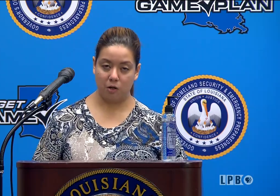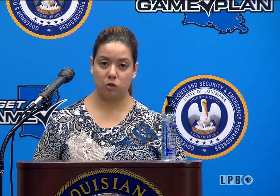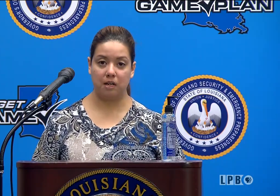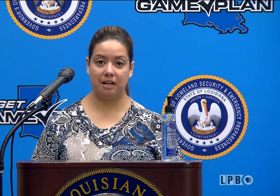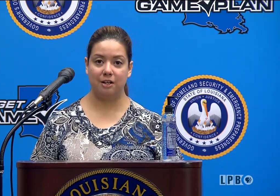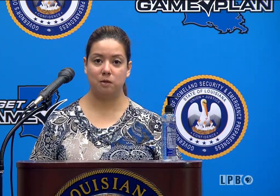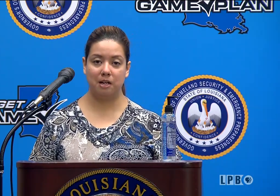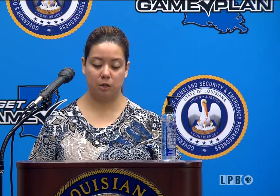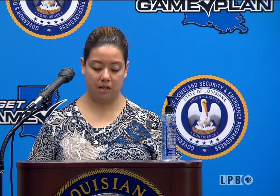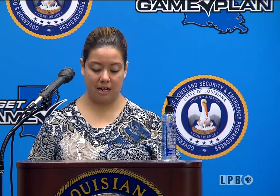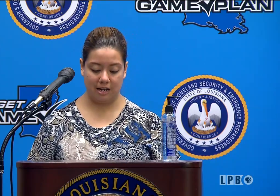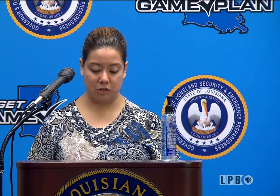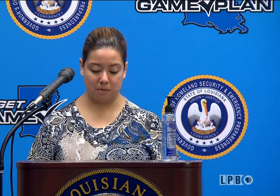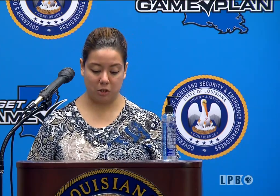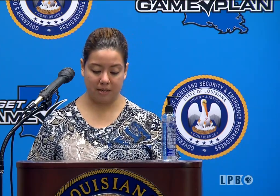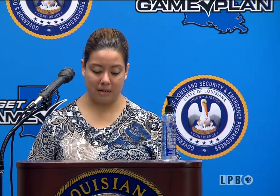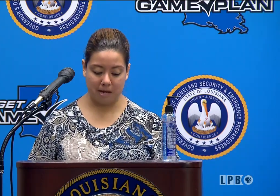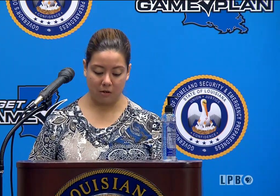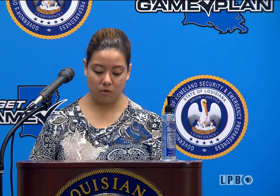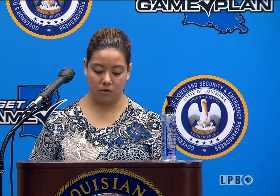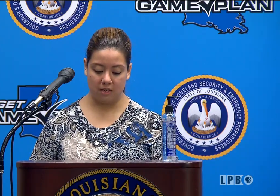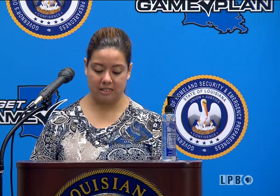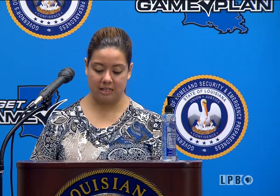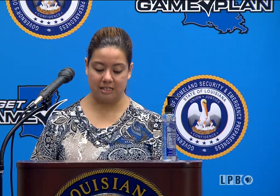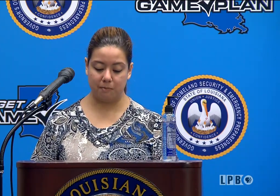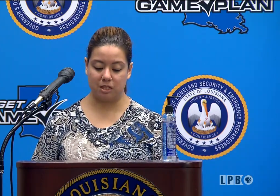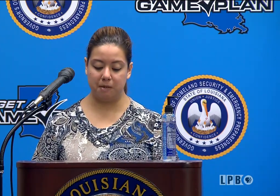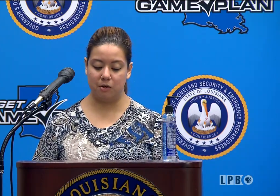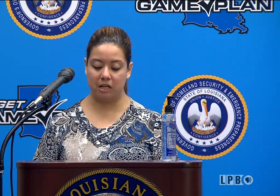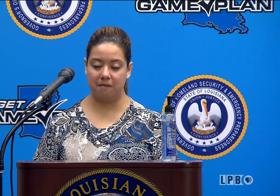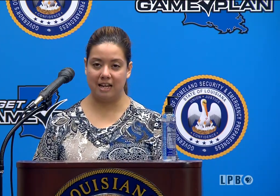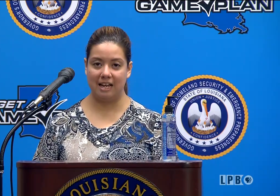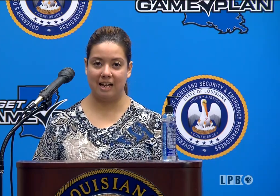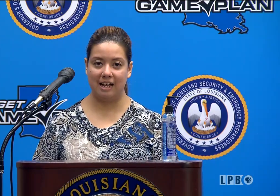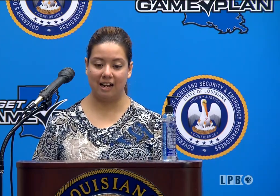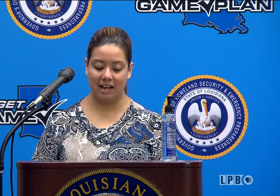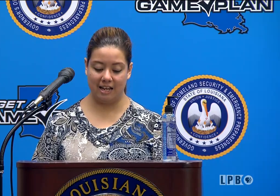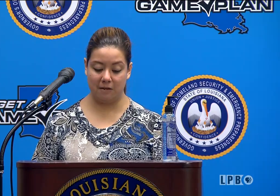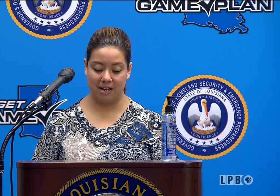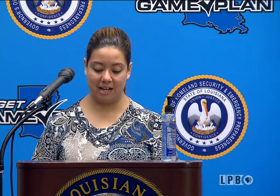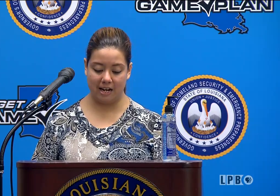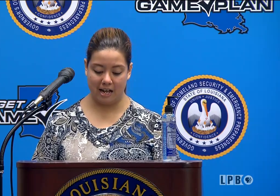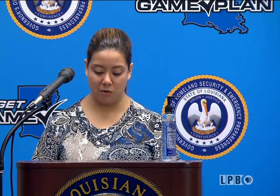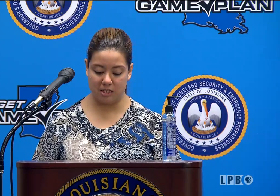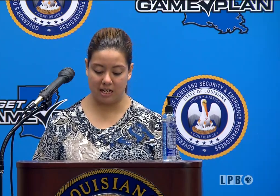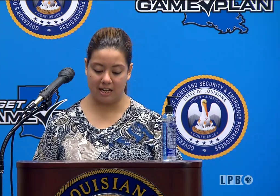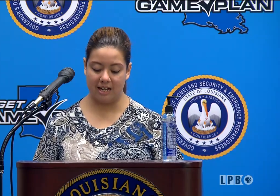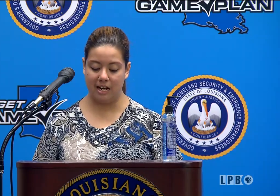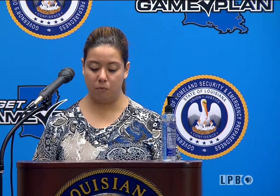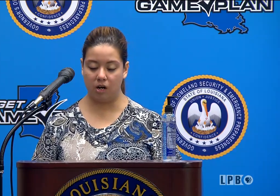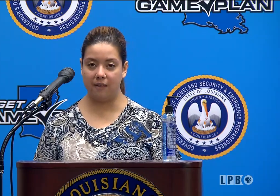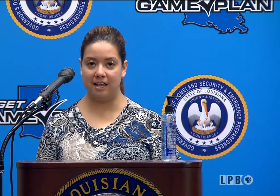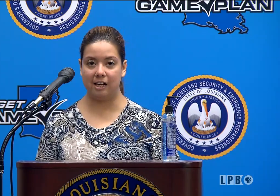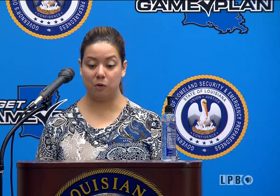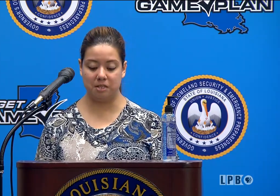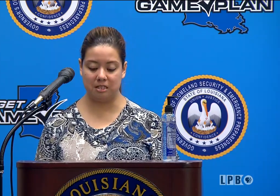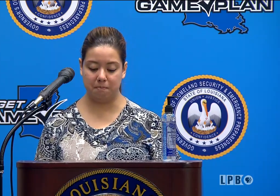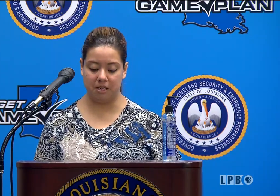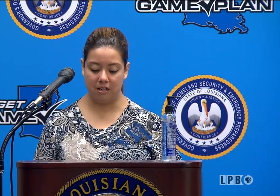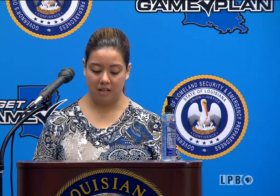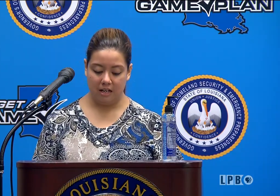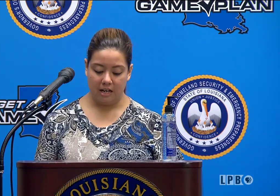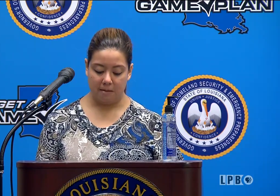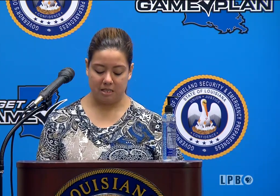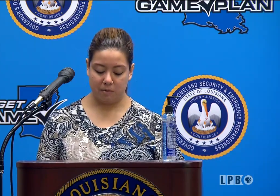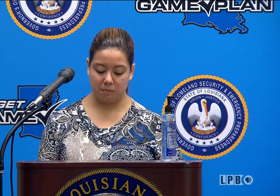está hablando sobre la tormenta tropical Marco. Estamos esperando que vaya a caer y vaya a llegar a Louisiana en la boca del río